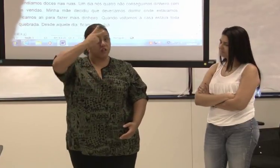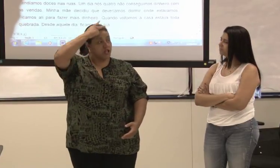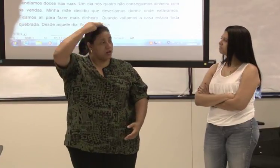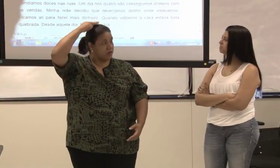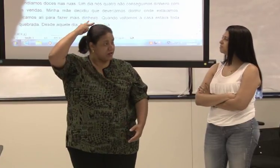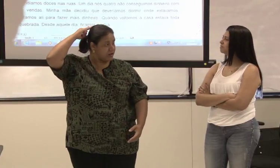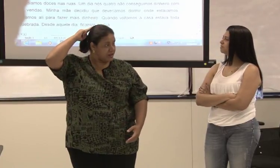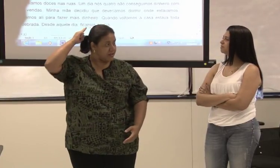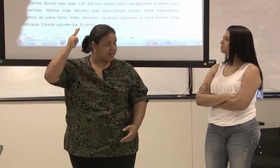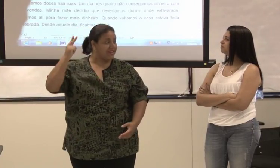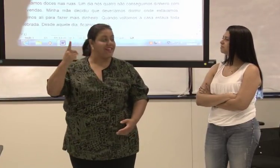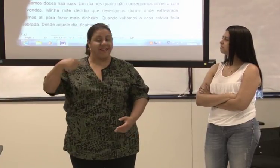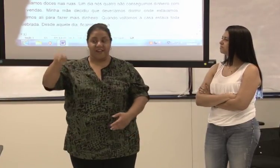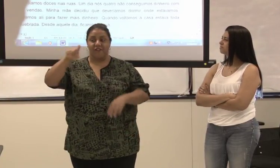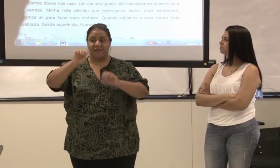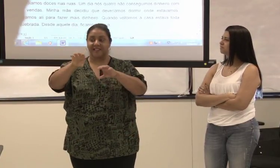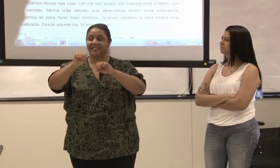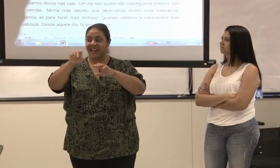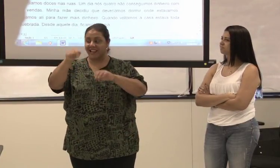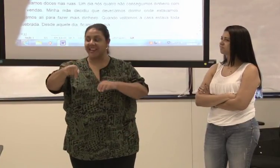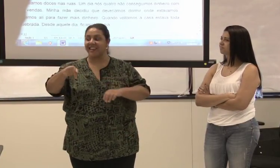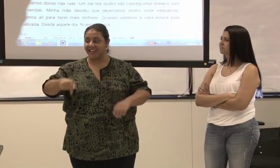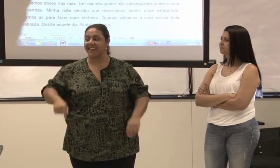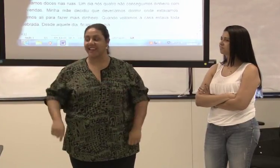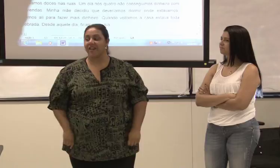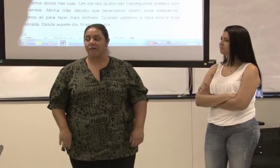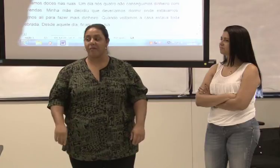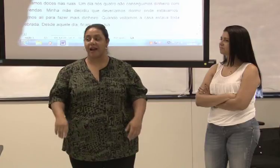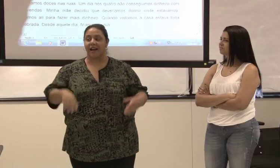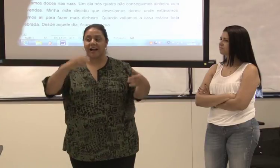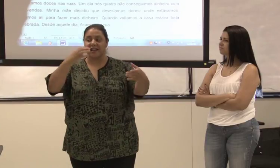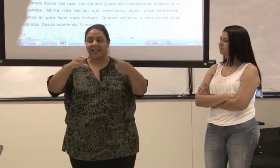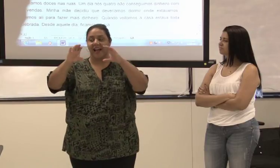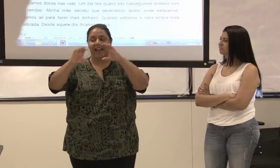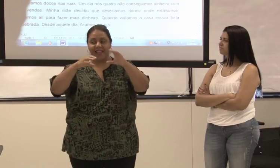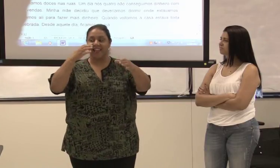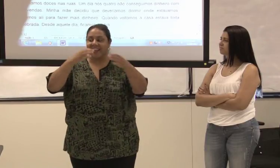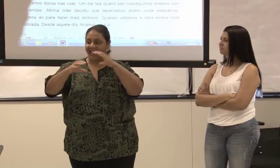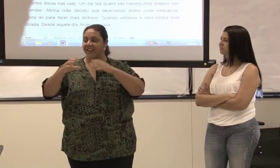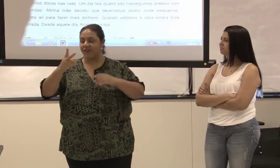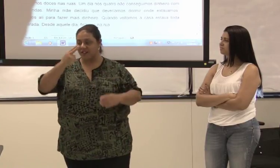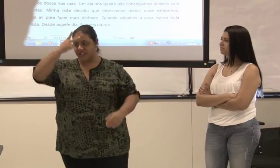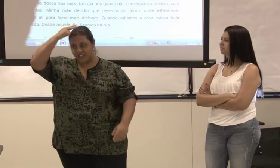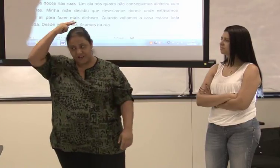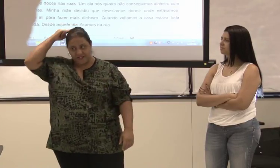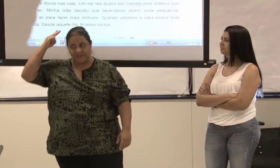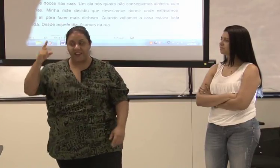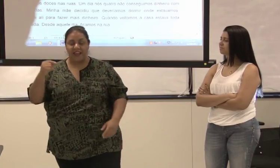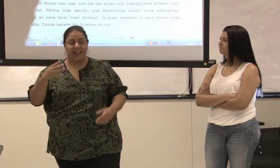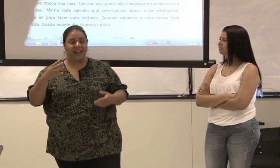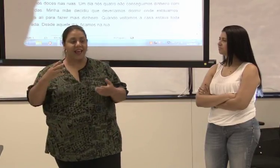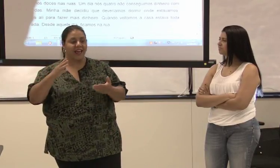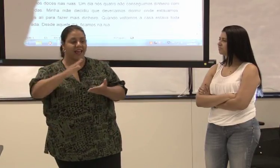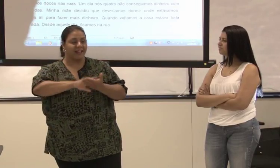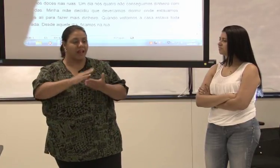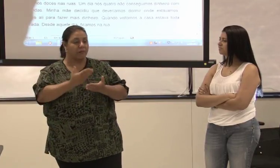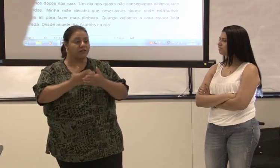Vigílio, vai ensinar aqui para cantar. O Vigílio. Ele é intérprete só